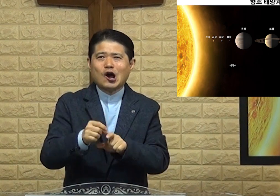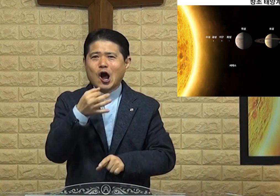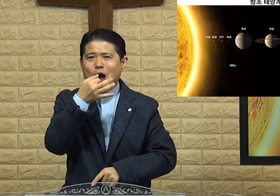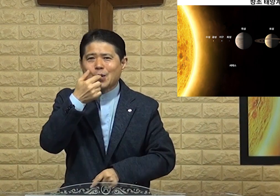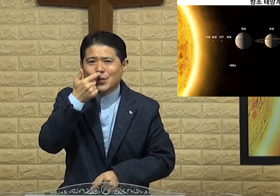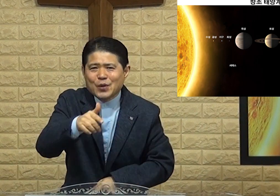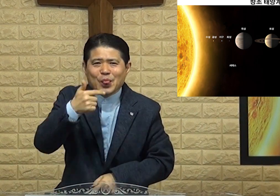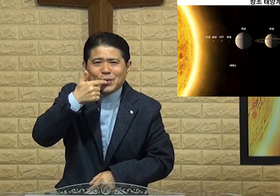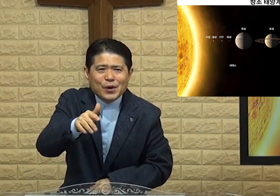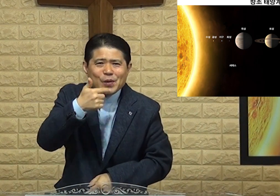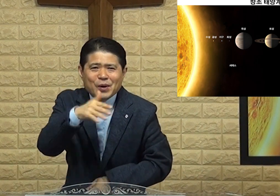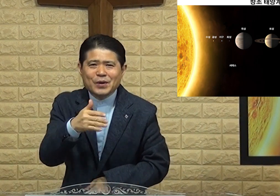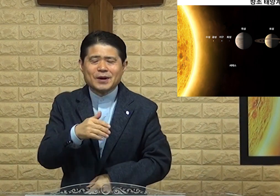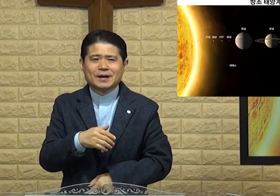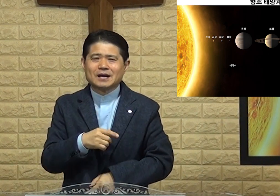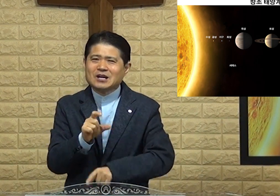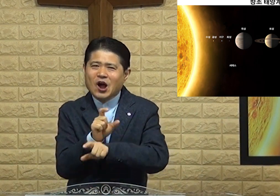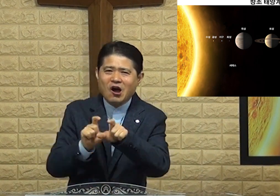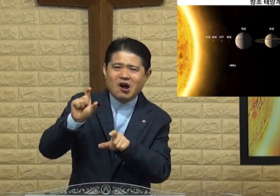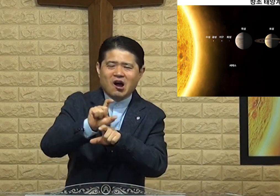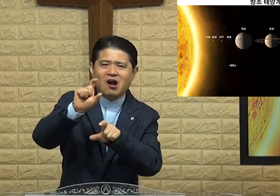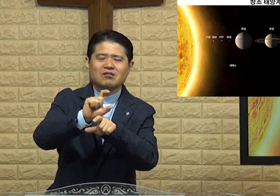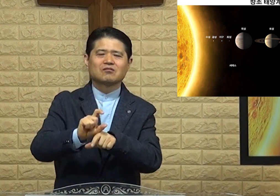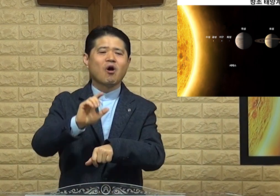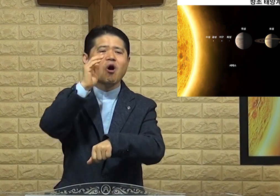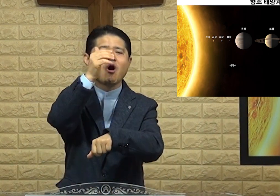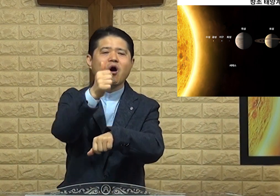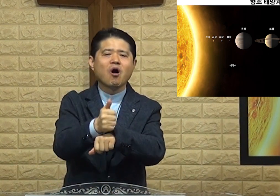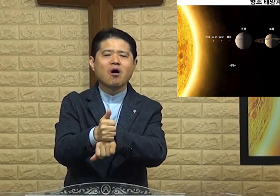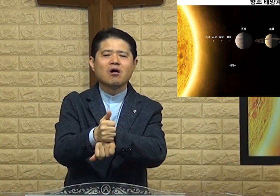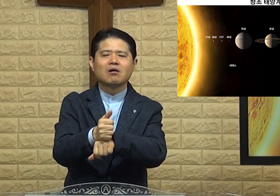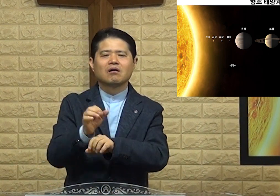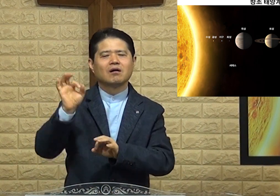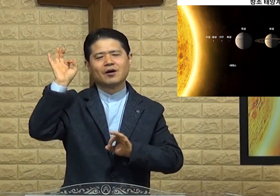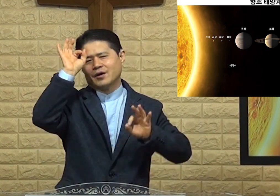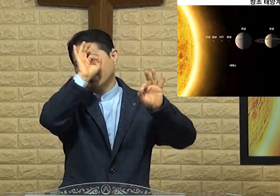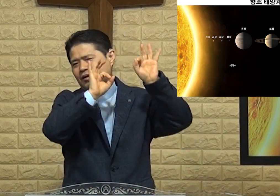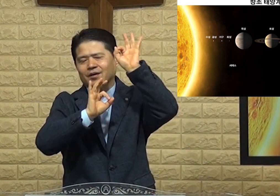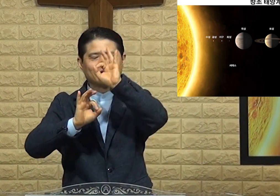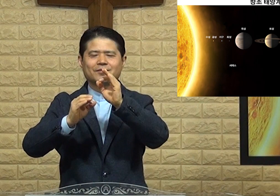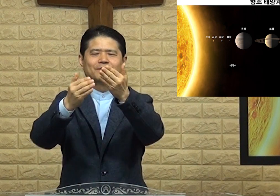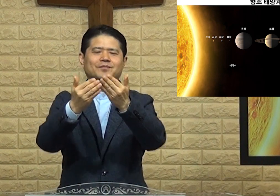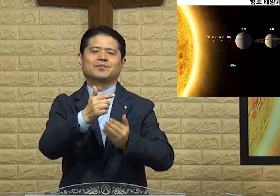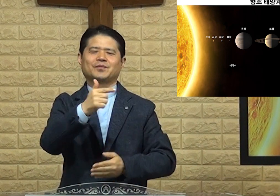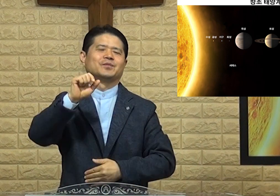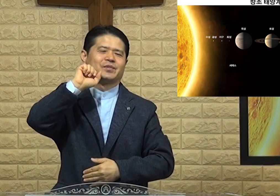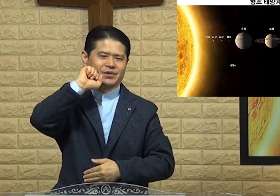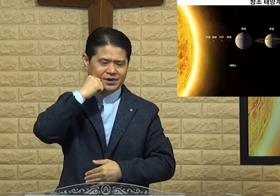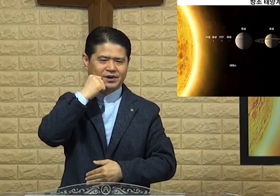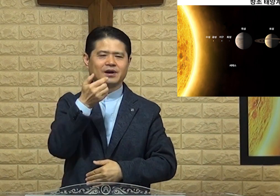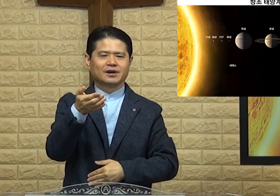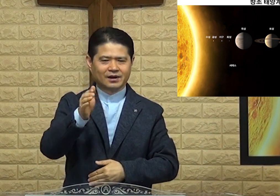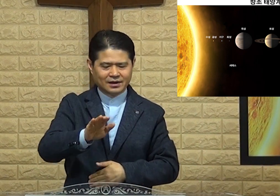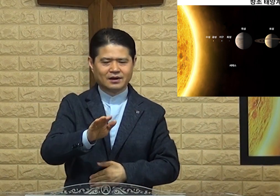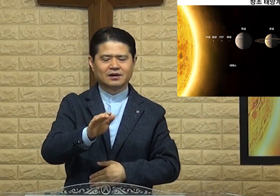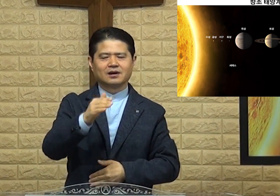그것을 차치하고 우리가 계속해서 부족해서 말미암아 욕심을 부린다면 결코 우리가 찾는 것을 얻지